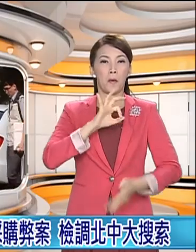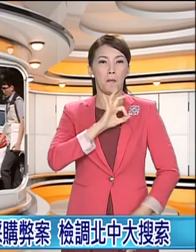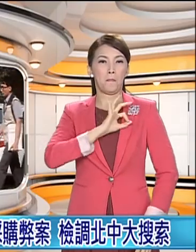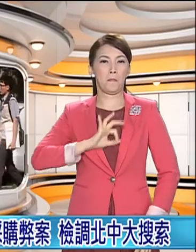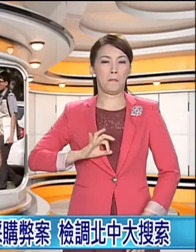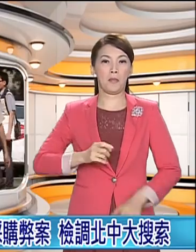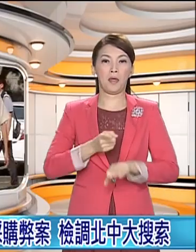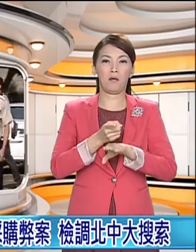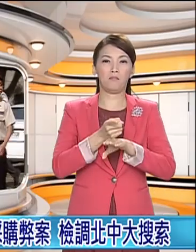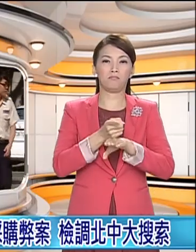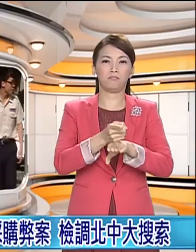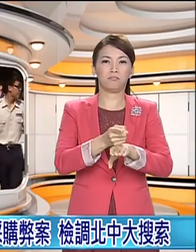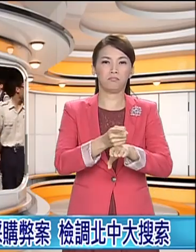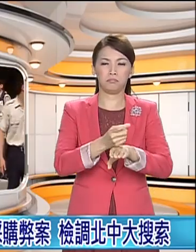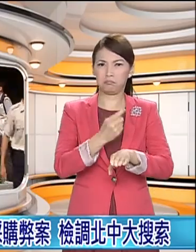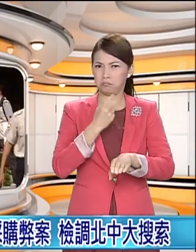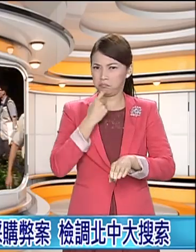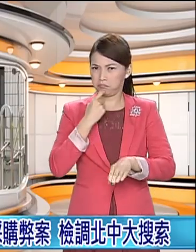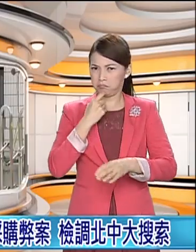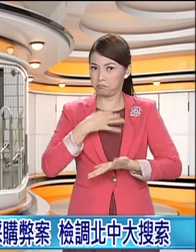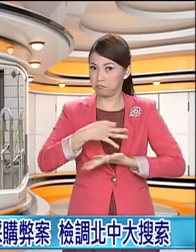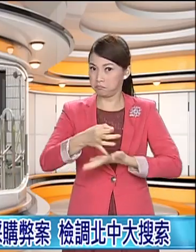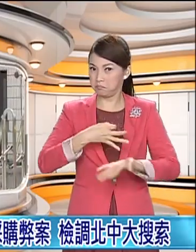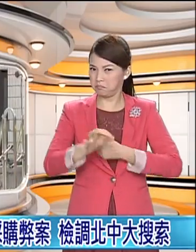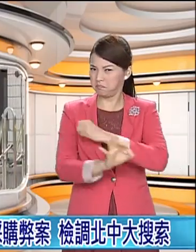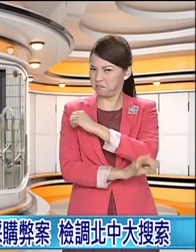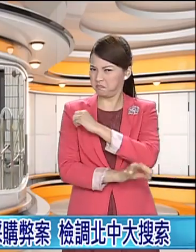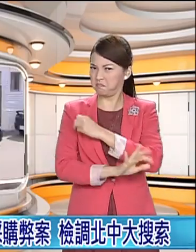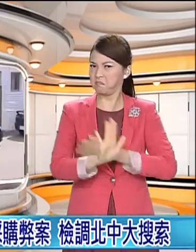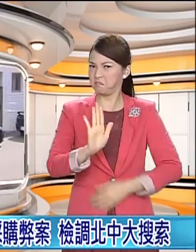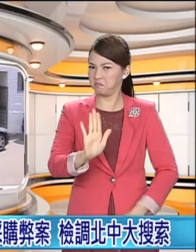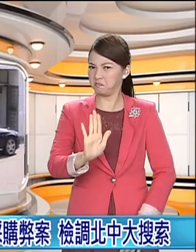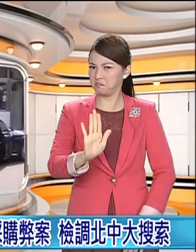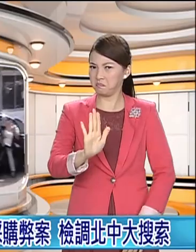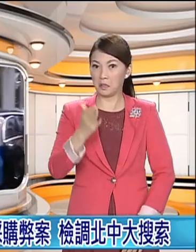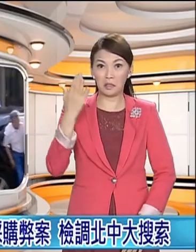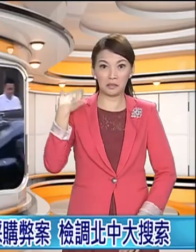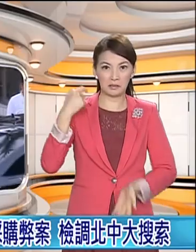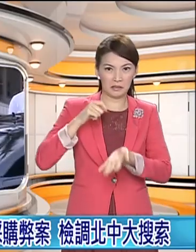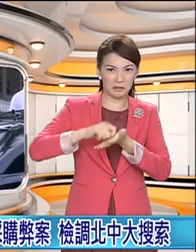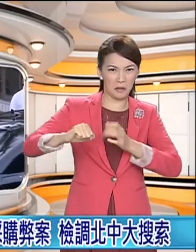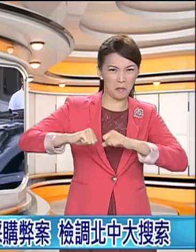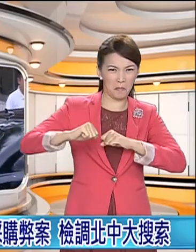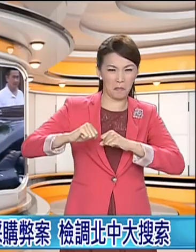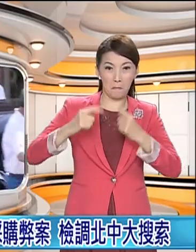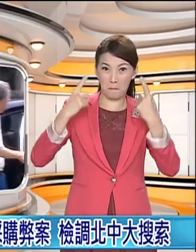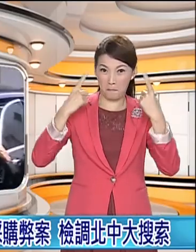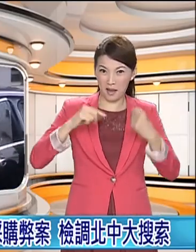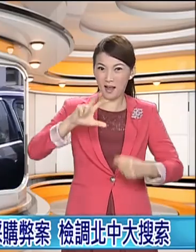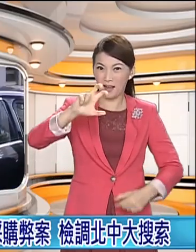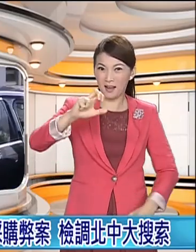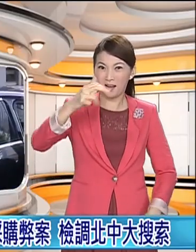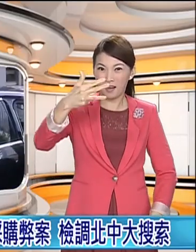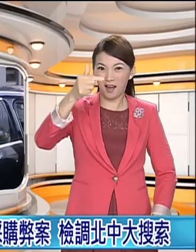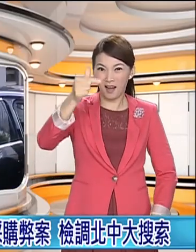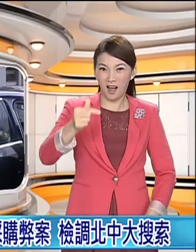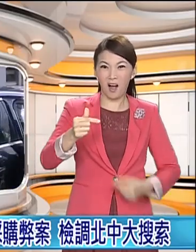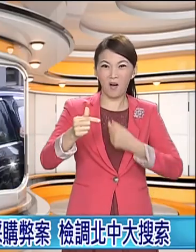了采购弊案，当初底价78亿的标案，中兴电工用